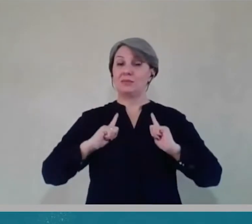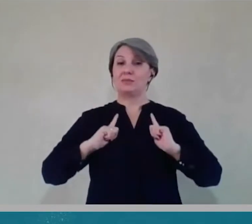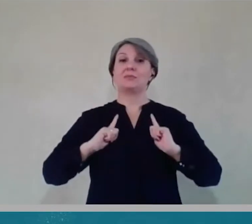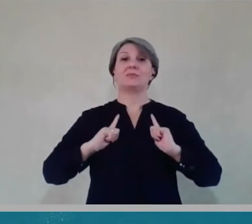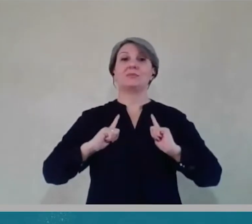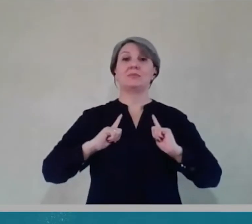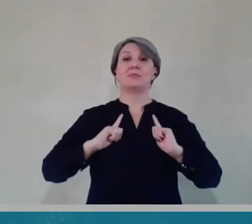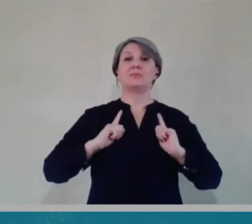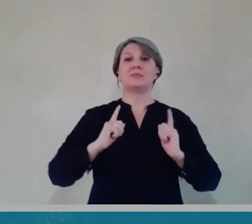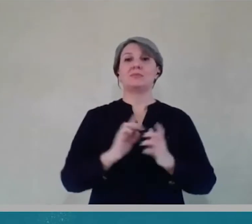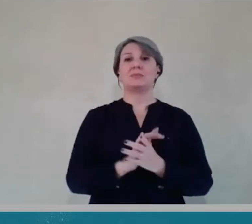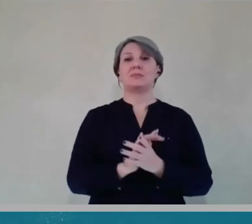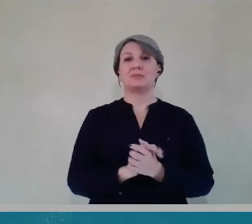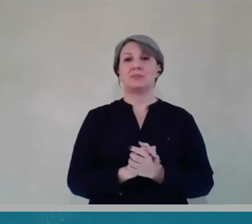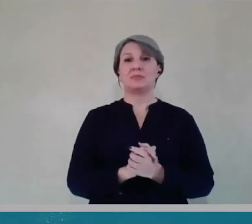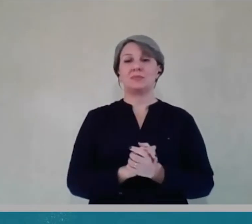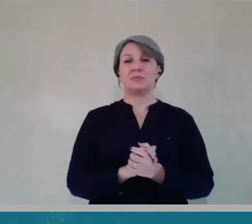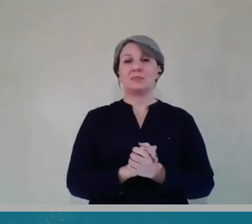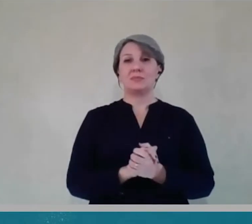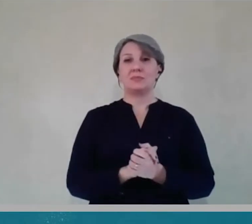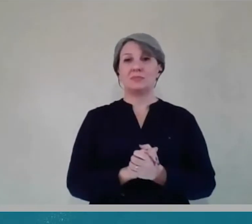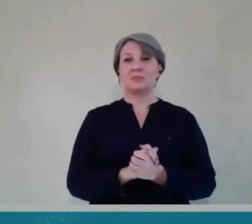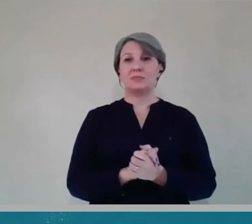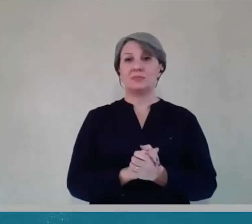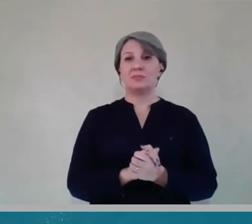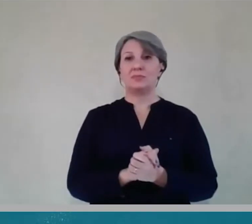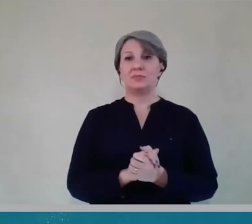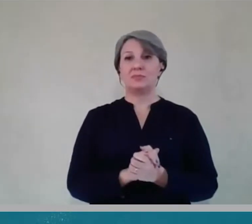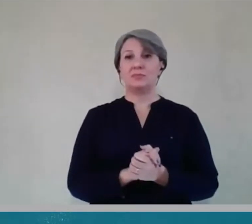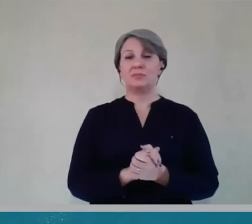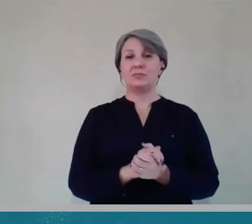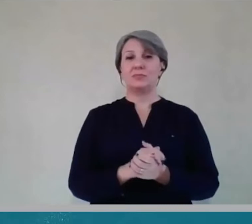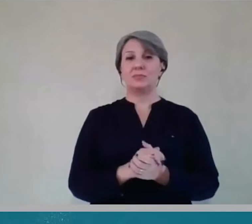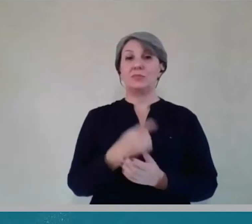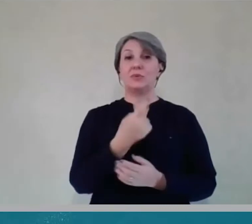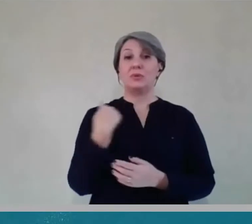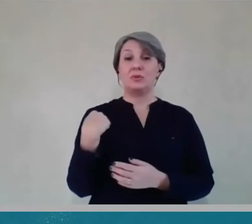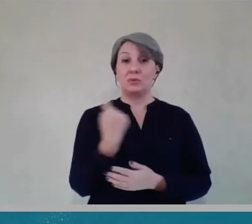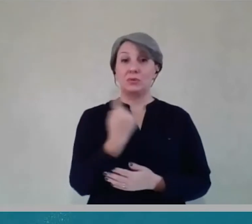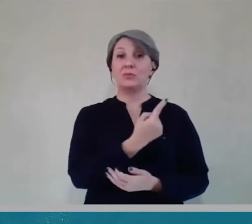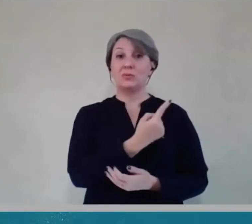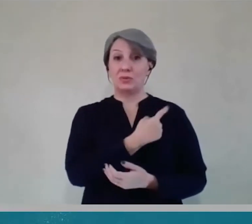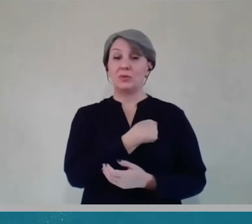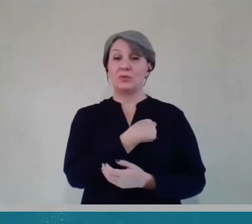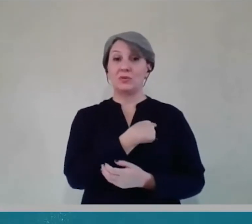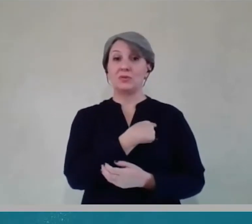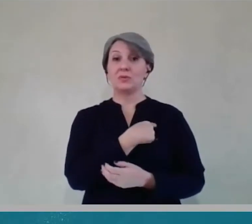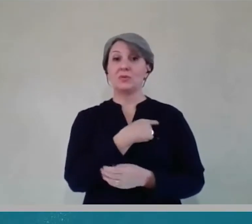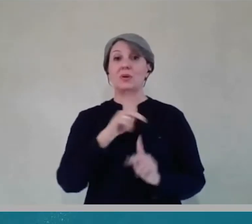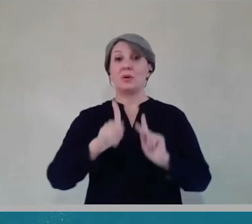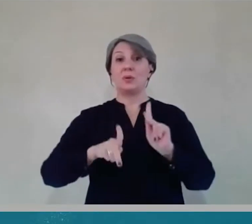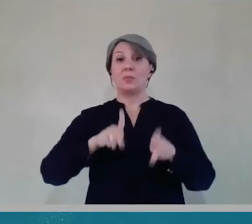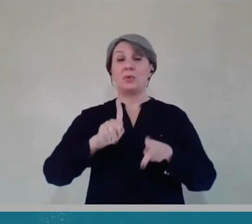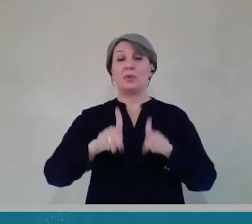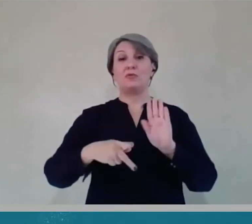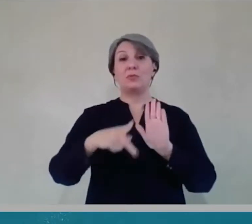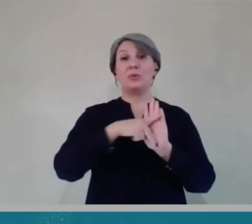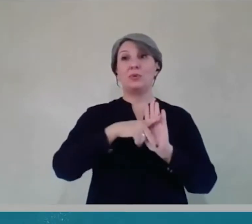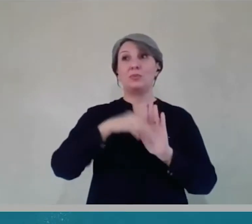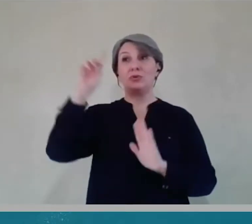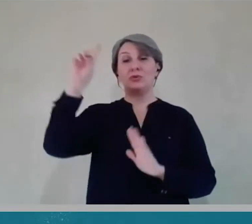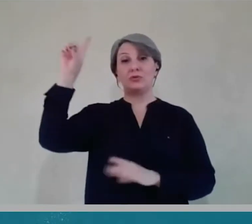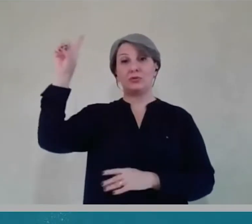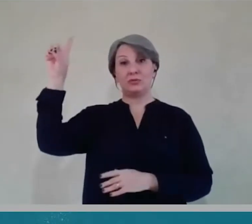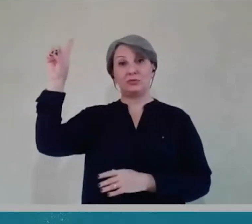subtítulo, é como nós, do povo do reino de Deus, do reino dos céus, vivemos